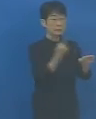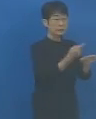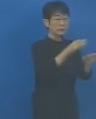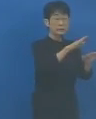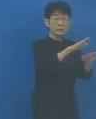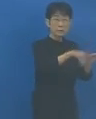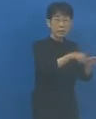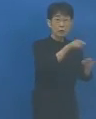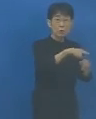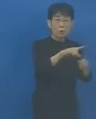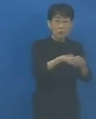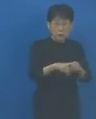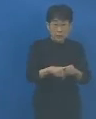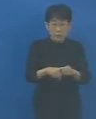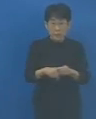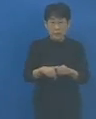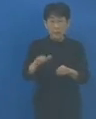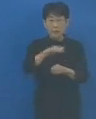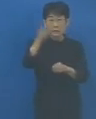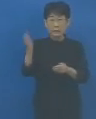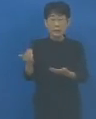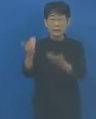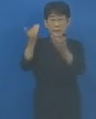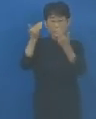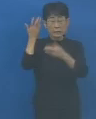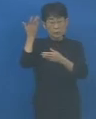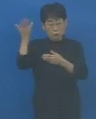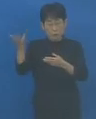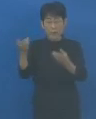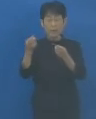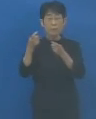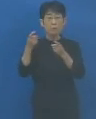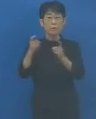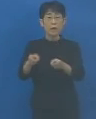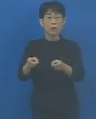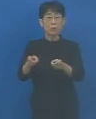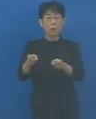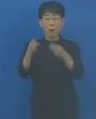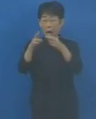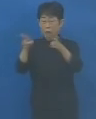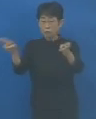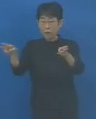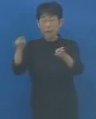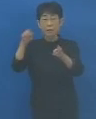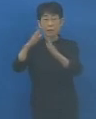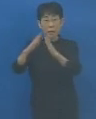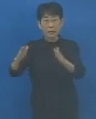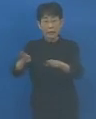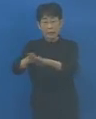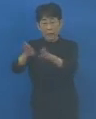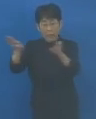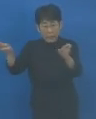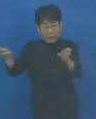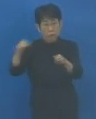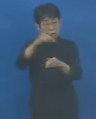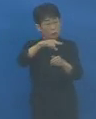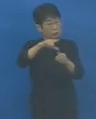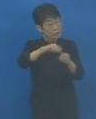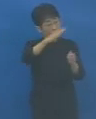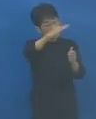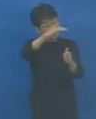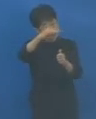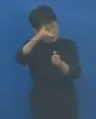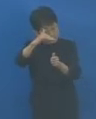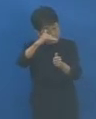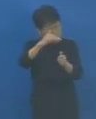ね。でこのふるさと交流事業って実は鳥取県パイオニアでして、やってきた事業なんですけども、で